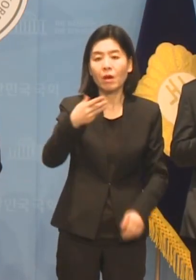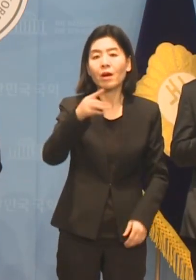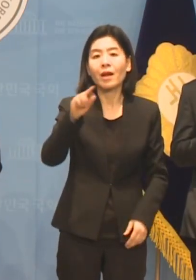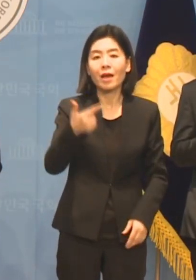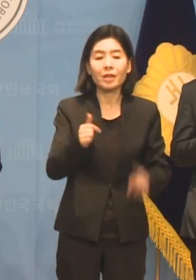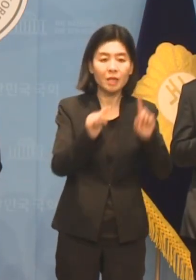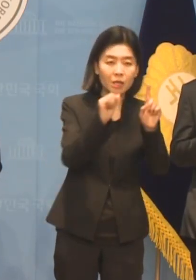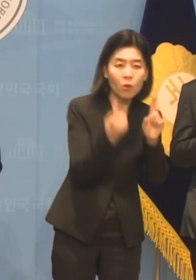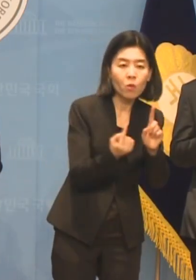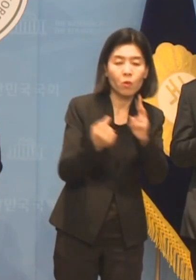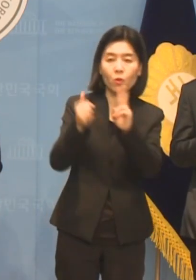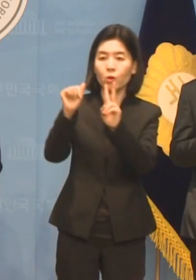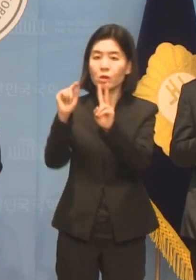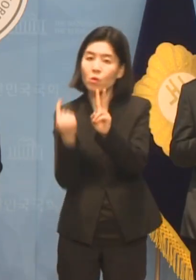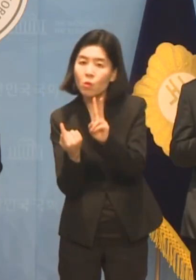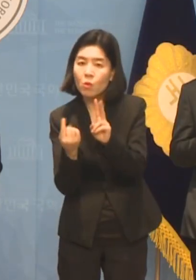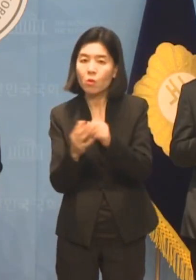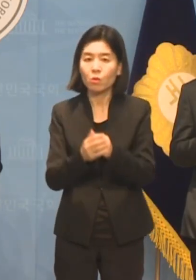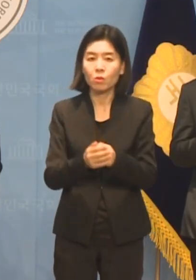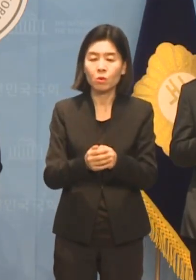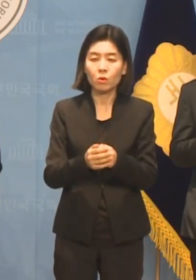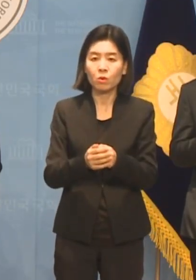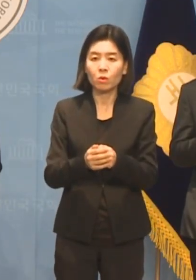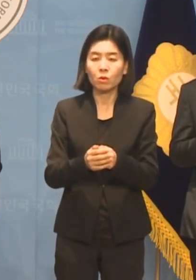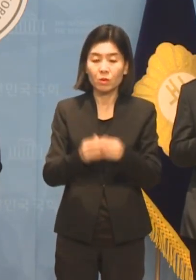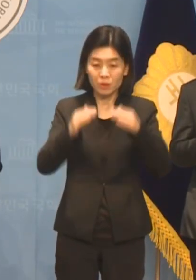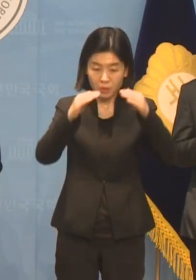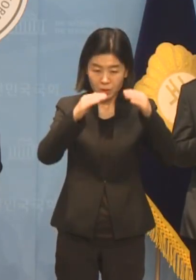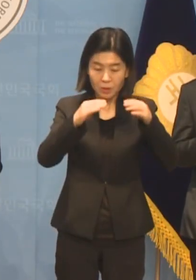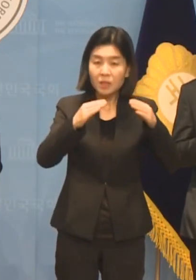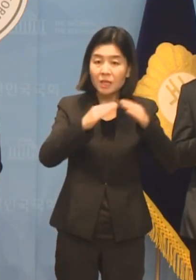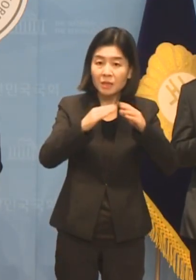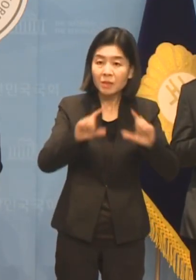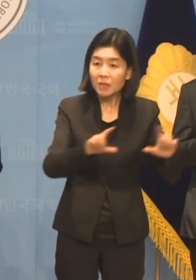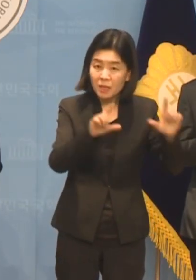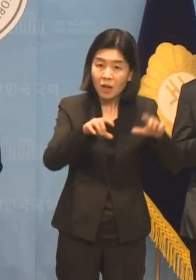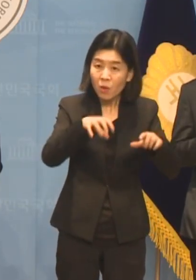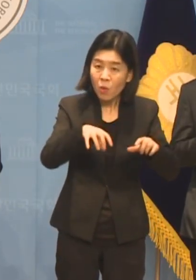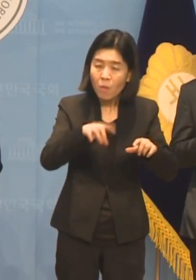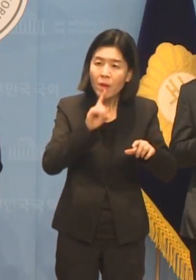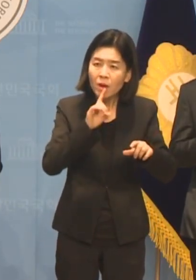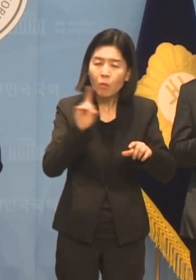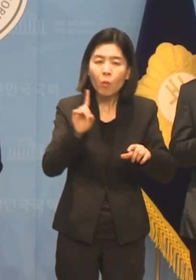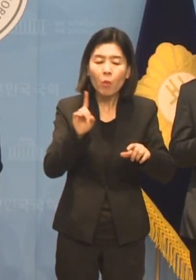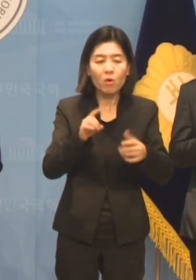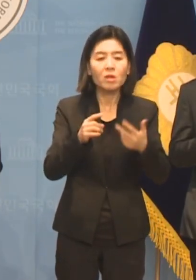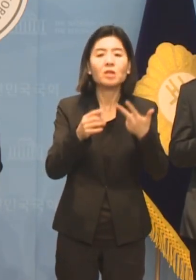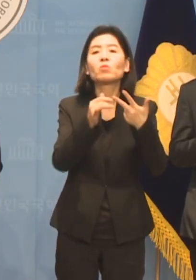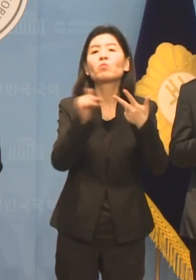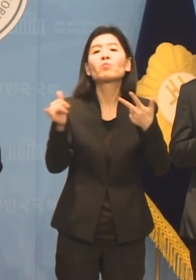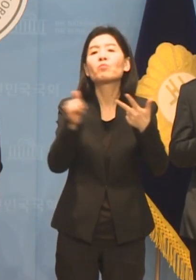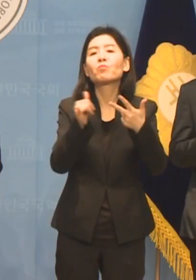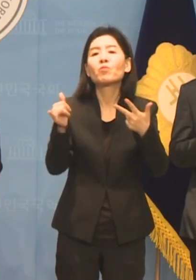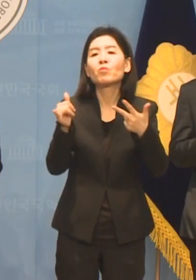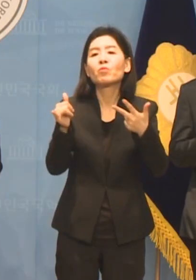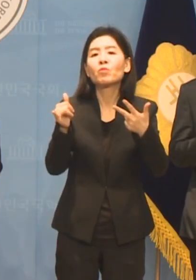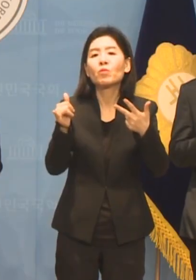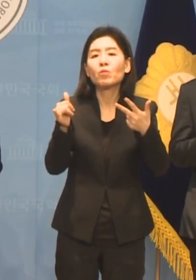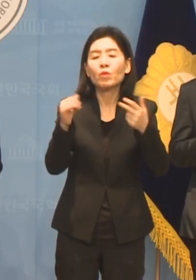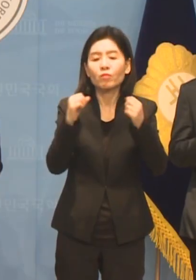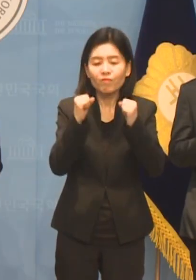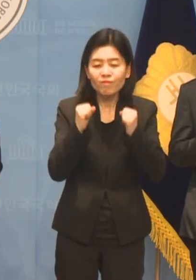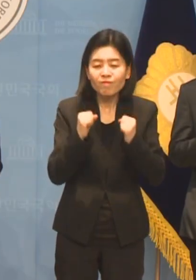125에 또 주거시설이라고 얘기를 하지만 7명이 주거시설로